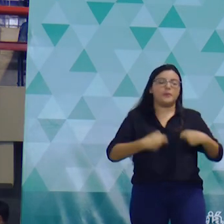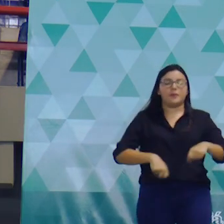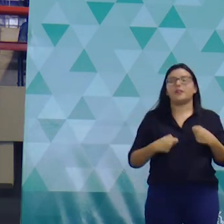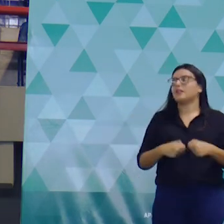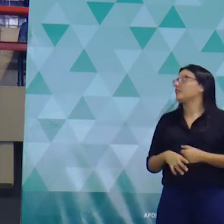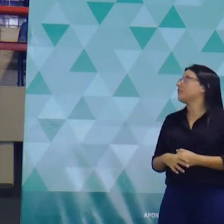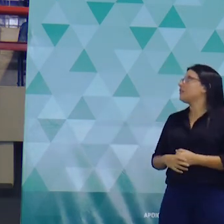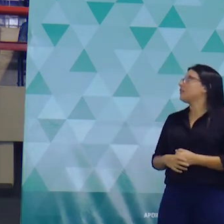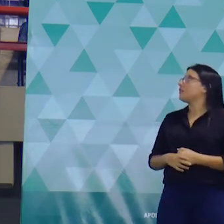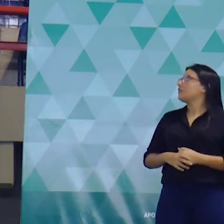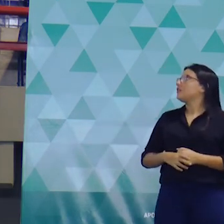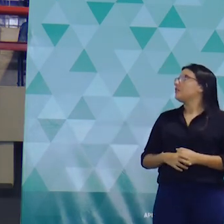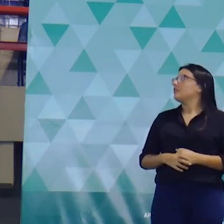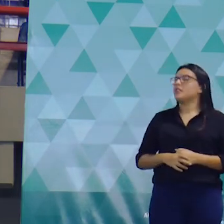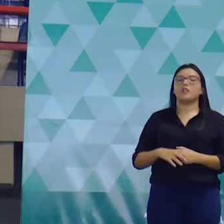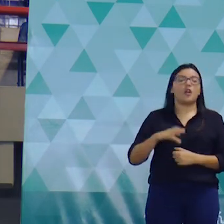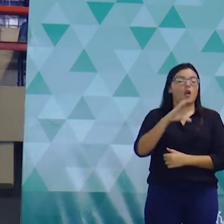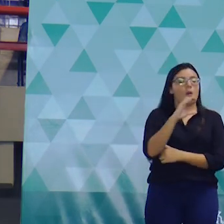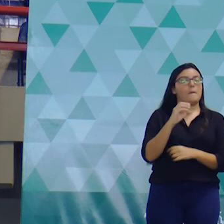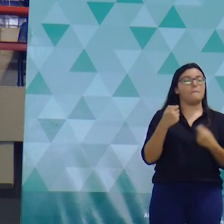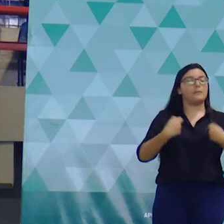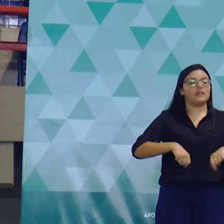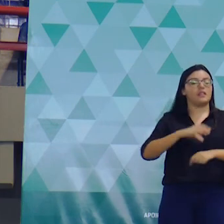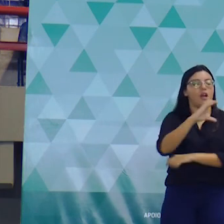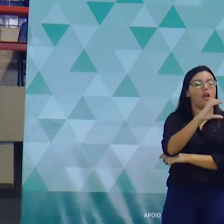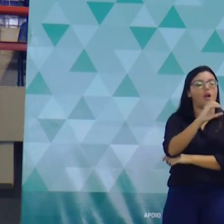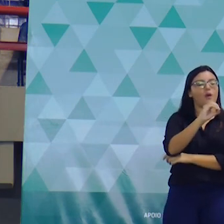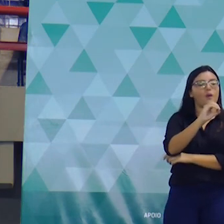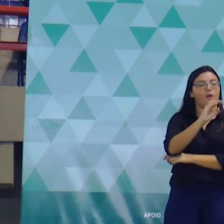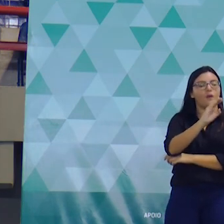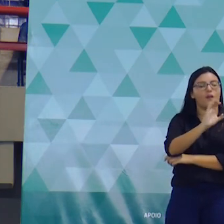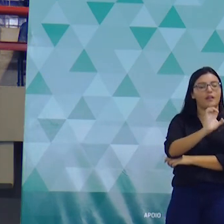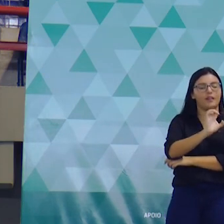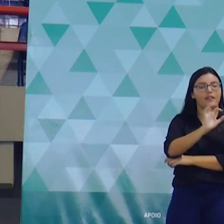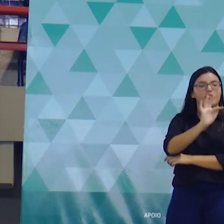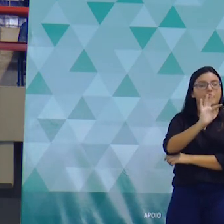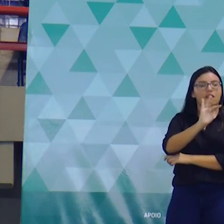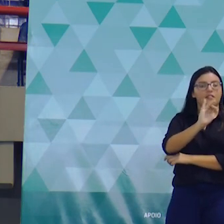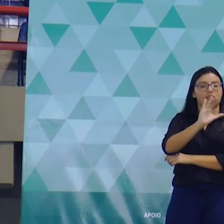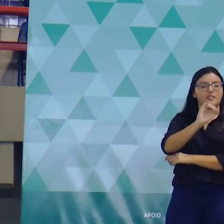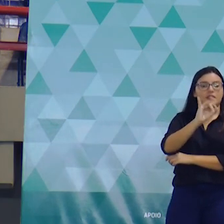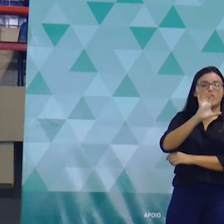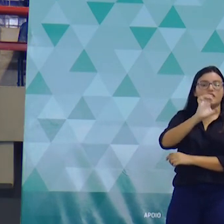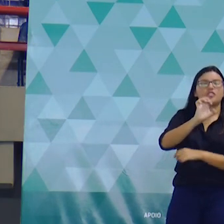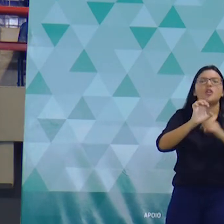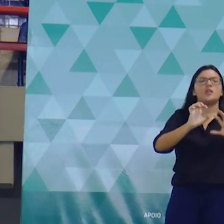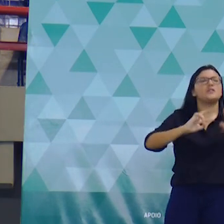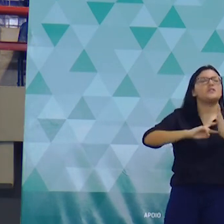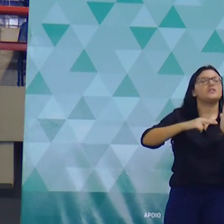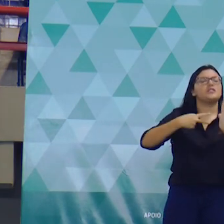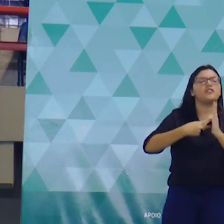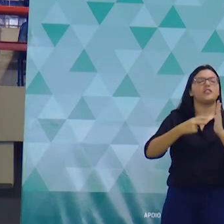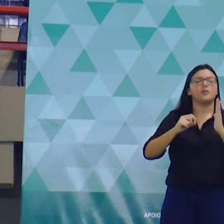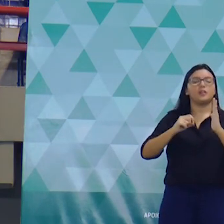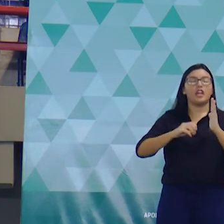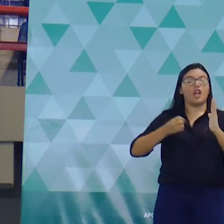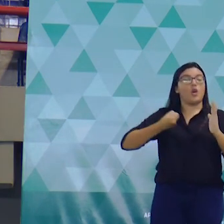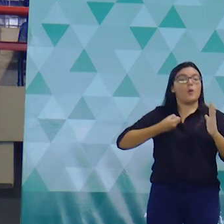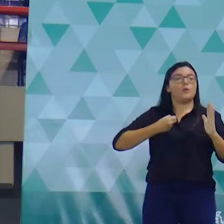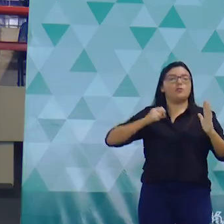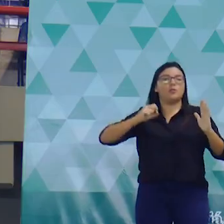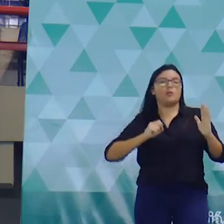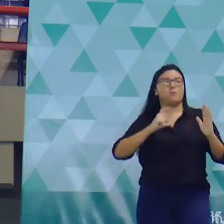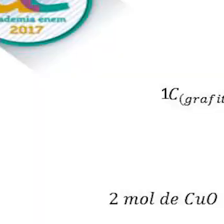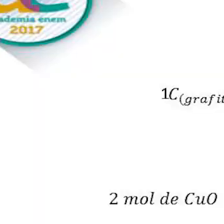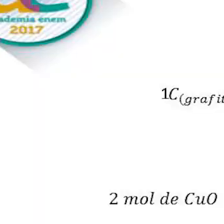a proporção é dada pelos coeficientes. Os coeficientes são esses números grandes que você colocou para fazer a equação ficar balanceada.